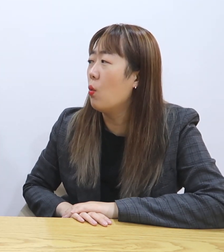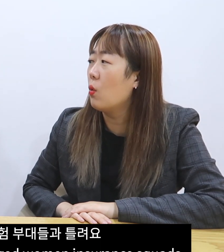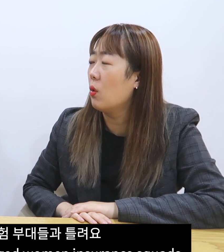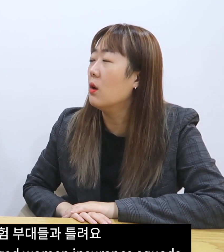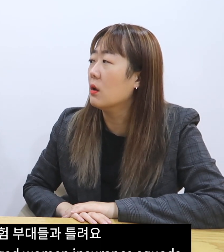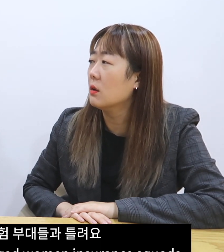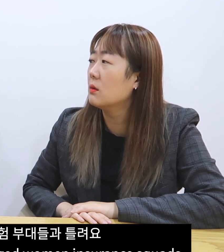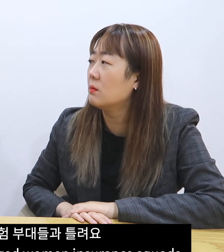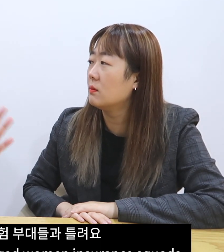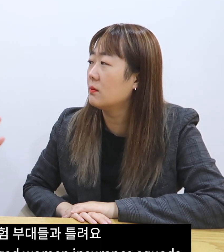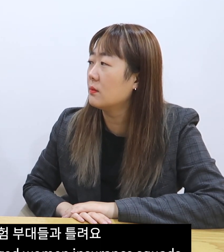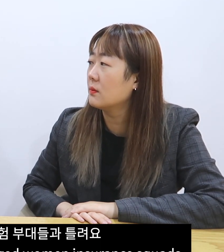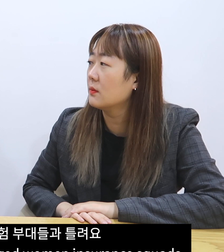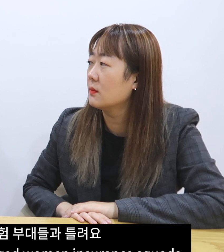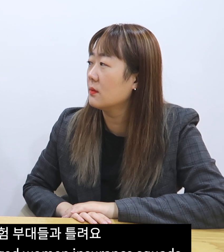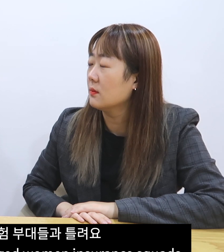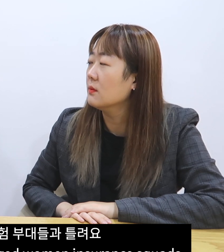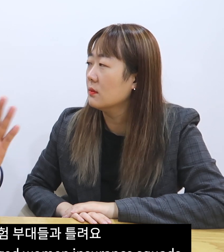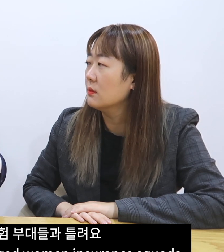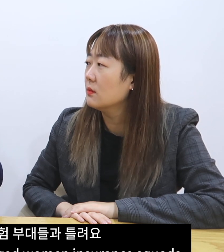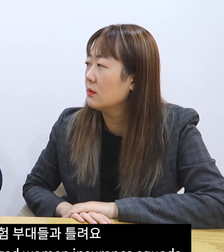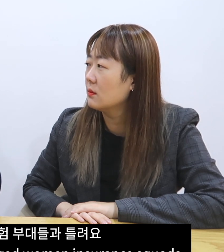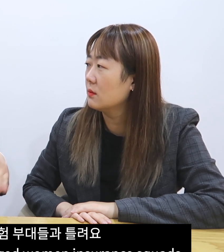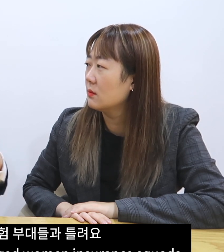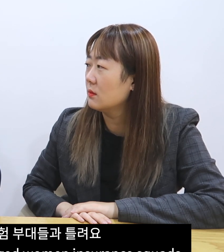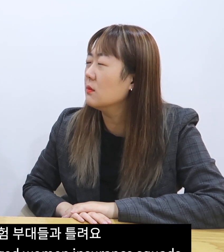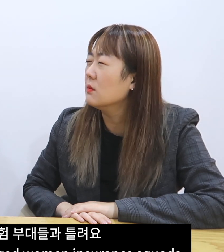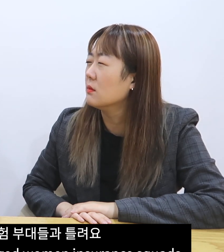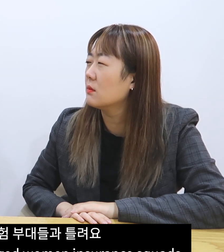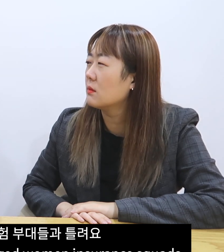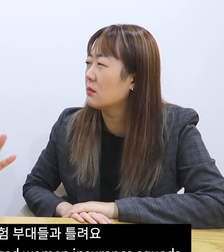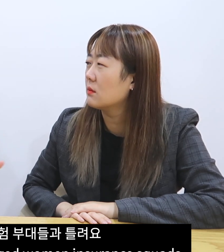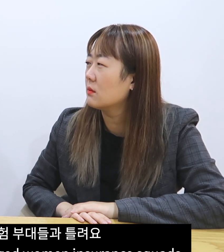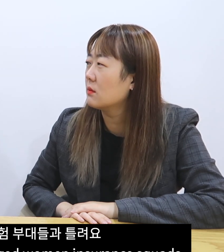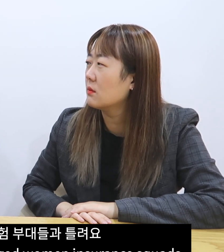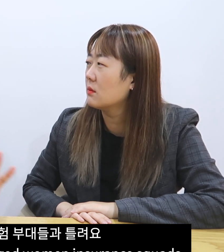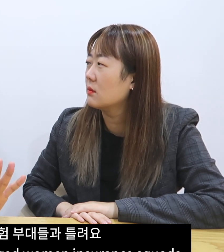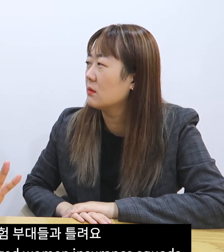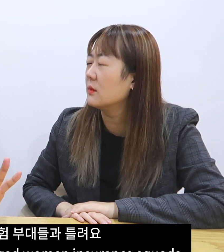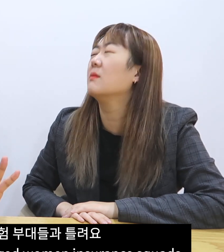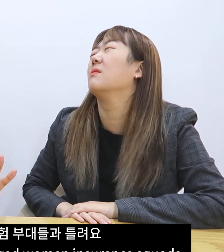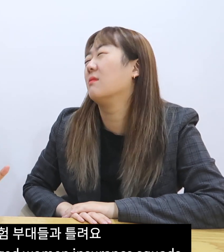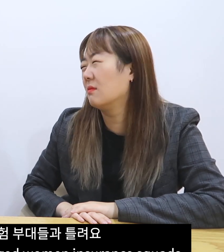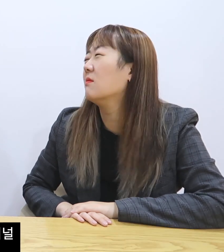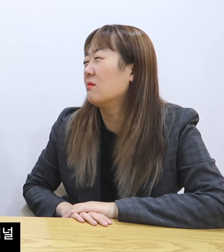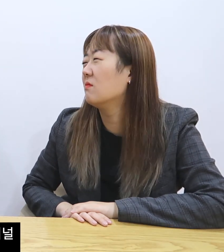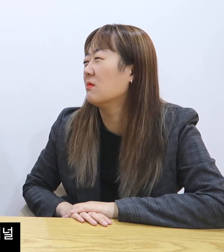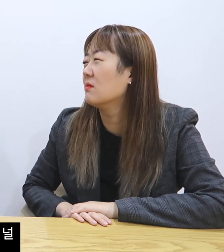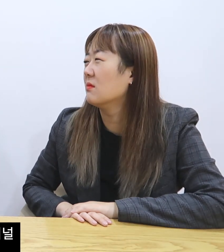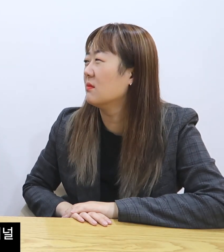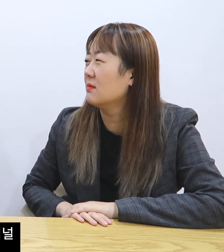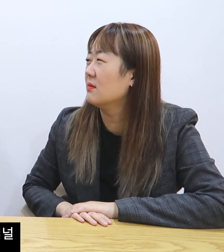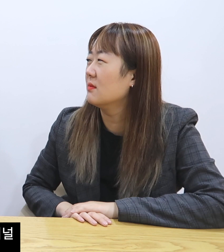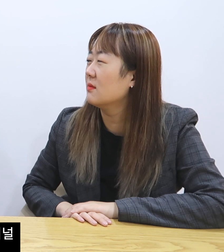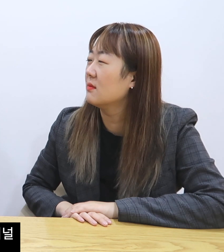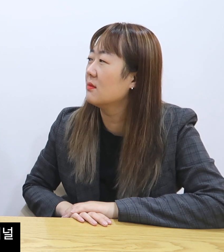그랬다 보니까 옛날 아줌마 본 부대들이 보다 들려. 특히